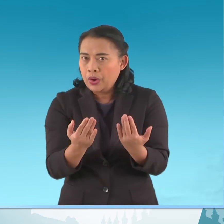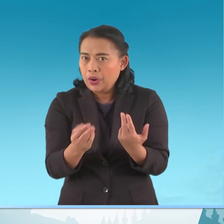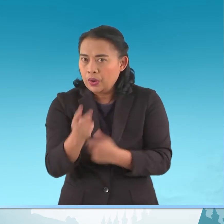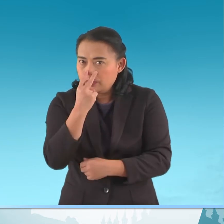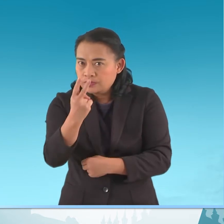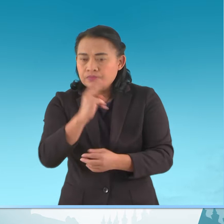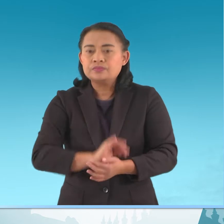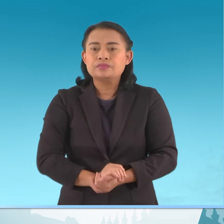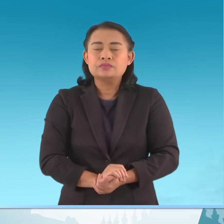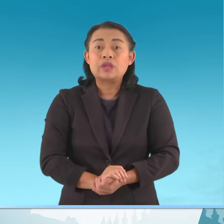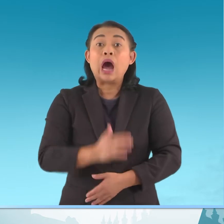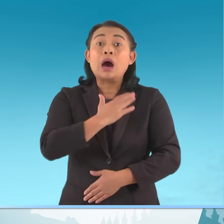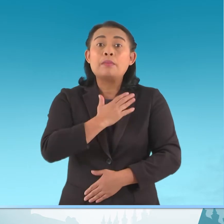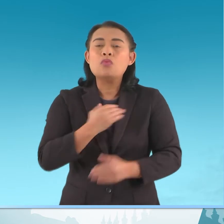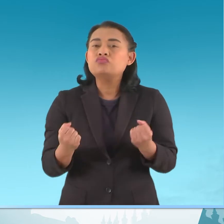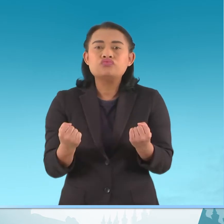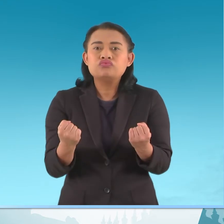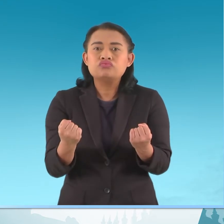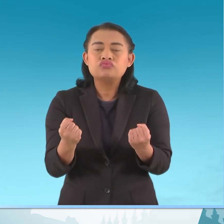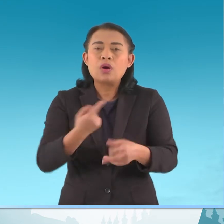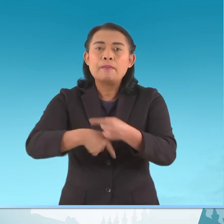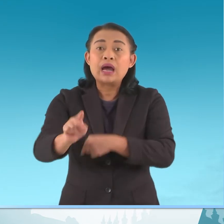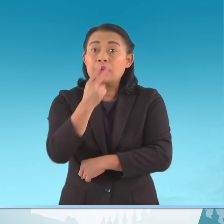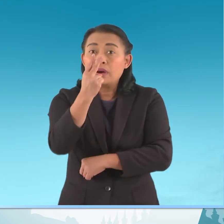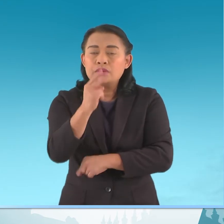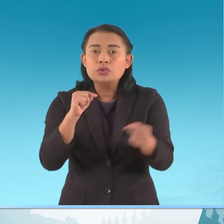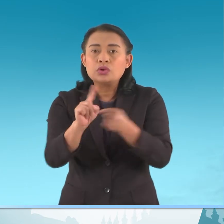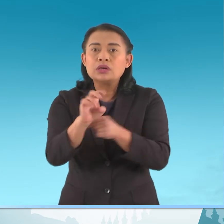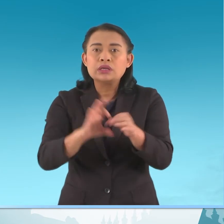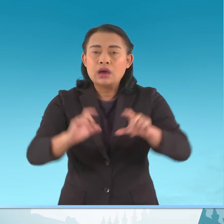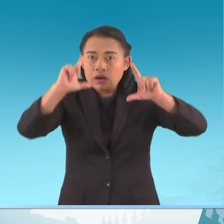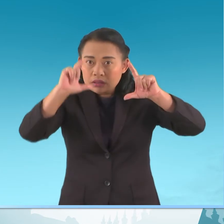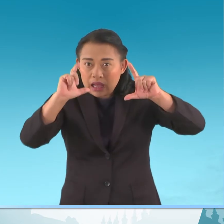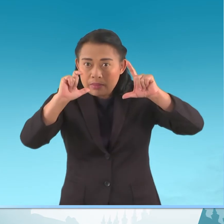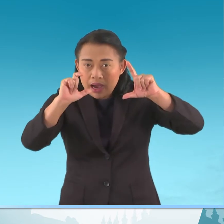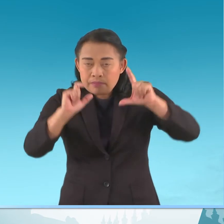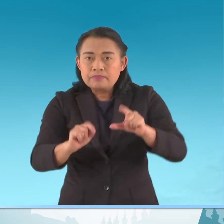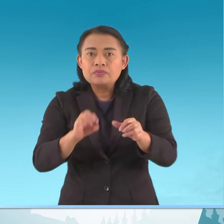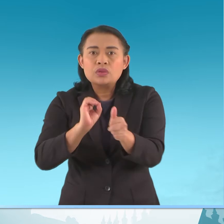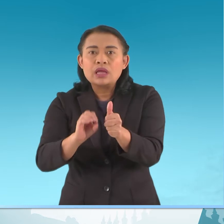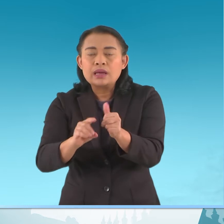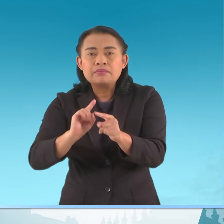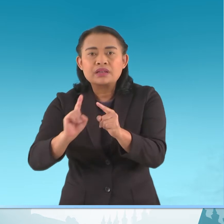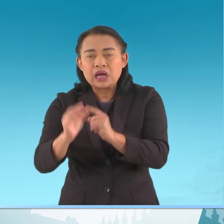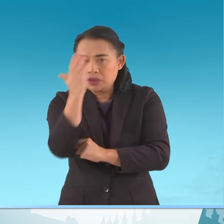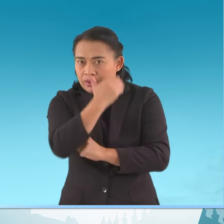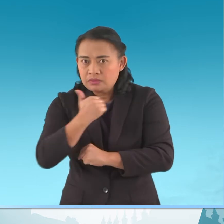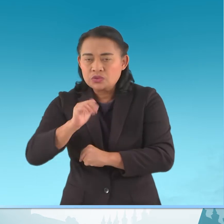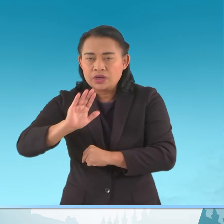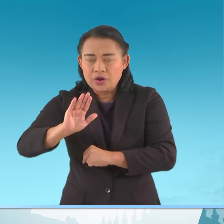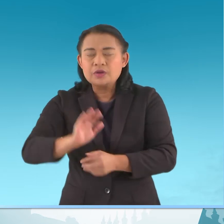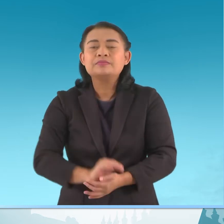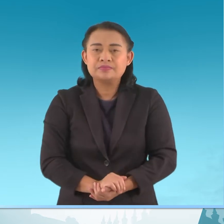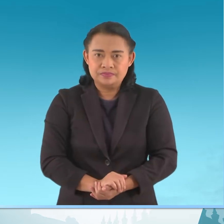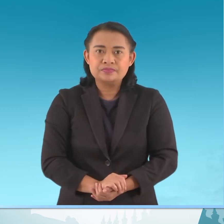ตัสสะจันทร์ที่รออยู่ครับและวันที่ผมกำลังเดินทางอยู่นี่นะฮะเดี๋ยวเราไปพบกับเทคนิคในการถ่ายภาพสวยๆกันก่อนจะอาจารย์สมชายใน